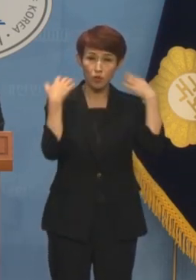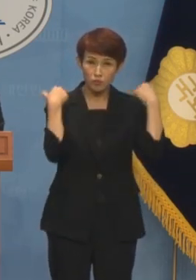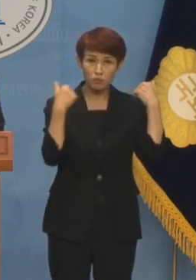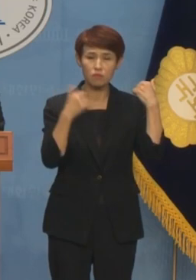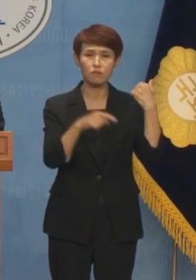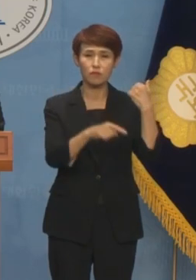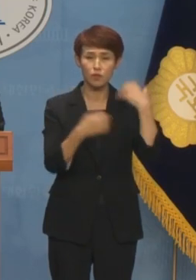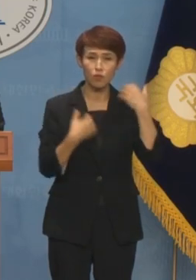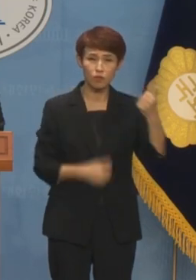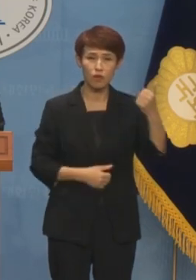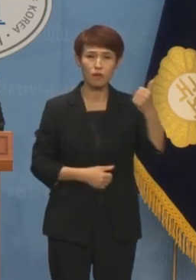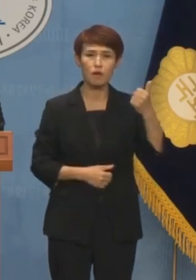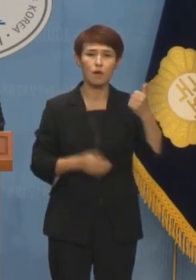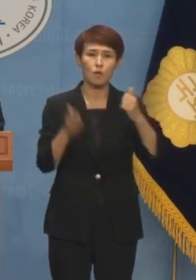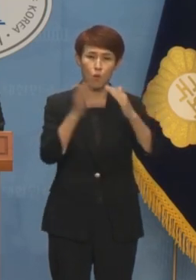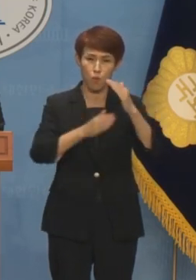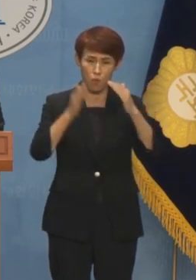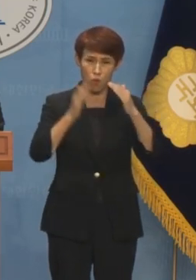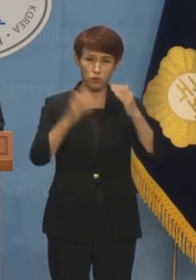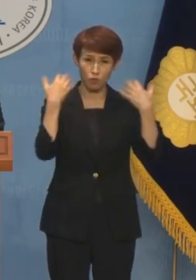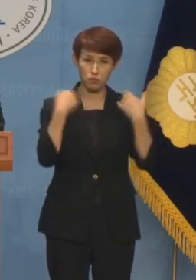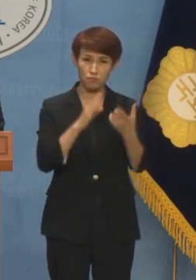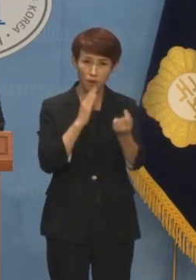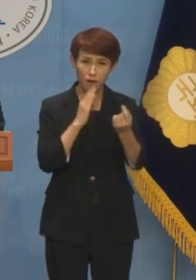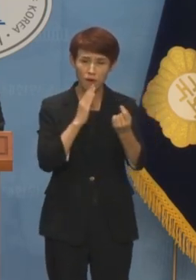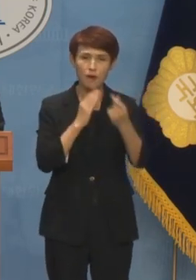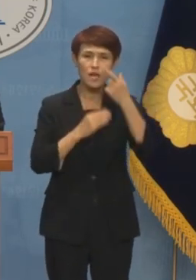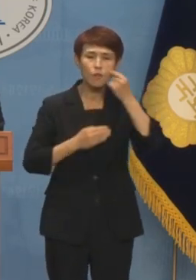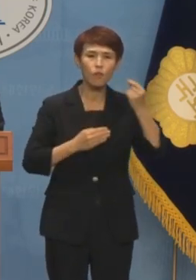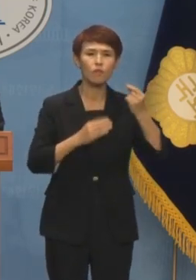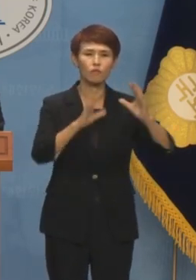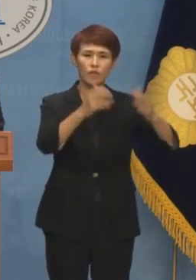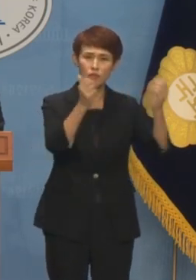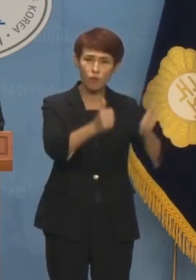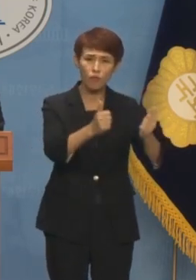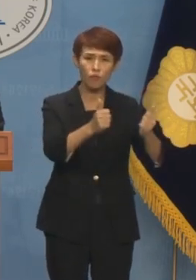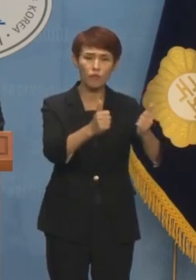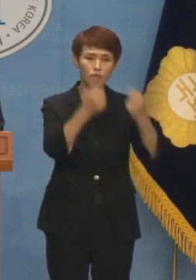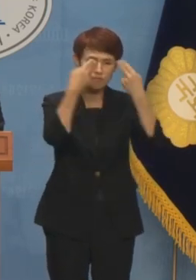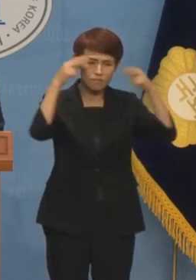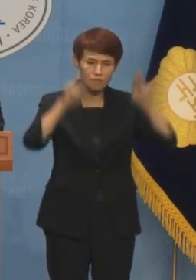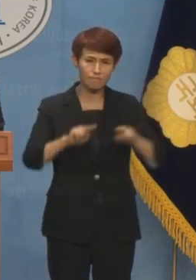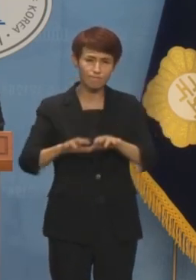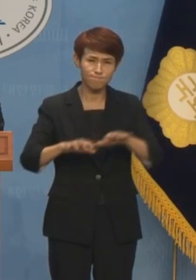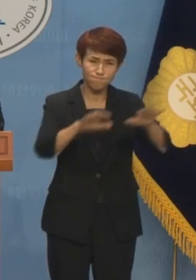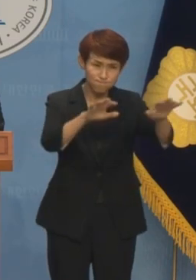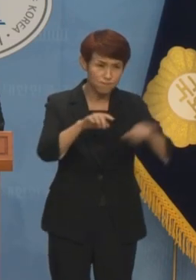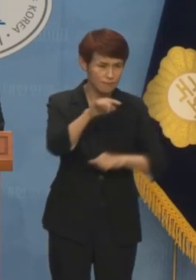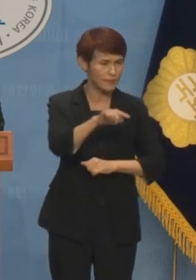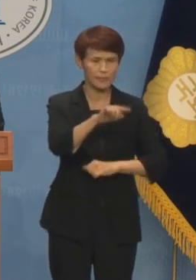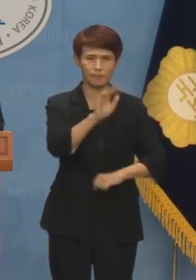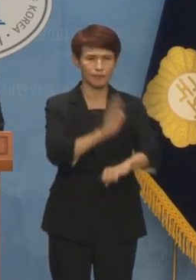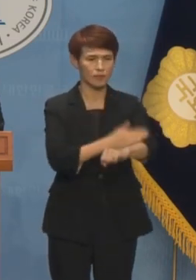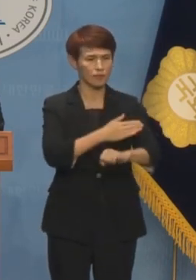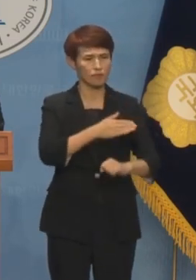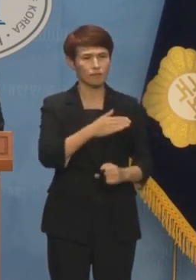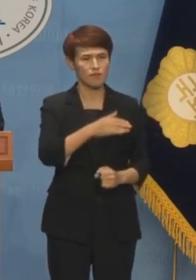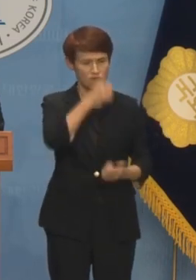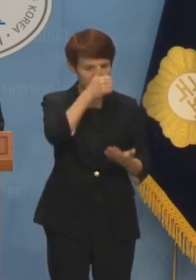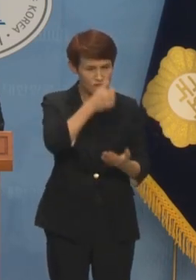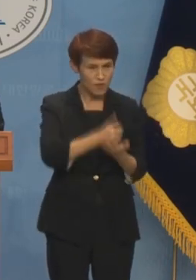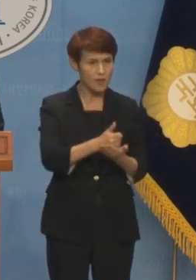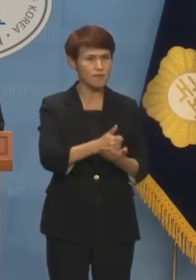맞다면 기시다 총리와 일본 정부 강요, 국회의원들의 신사참배에 대한 사죄와 재발